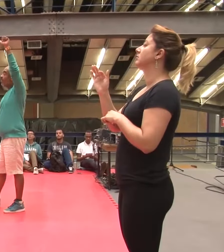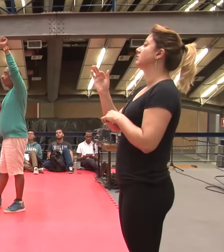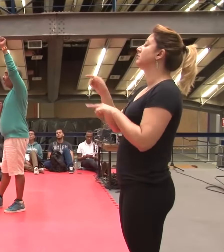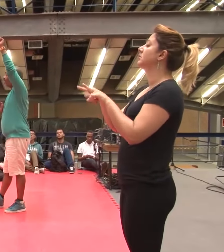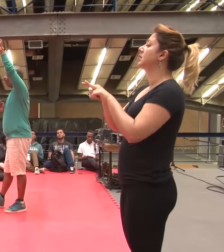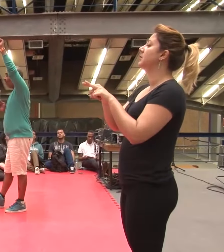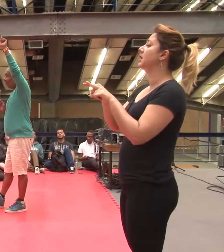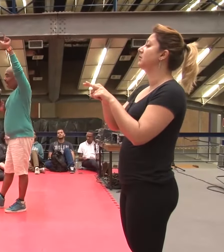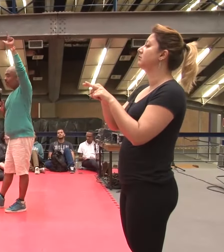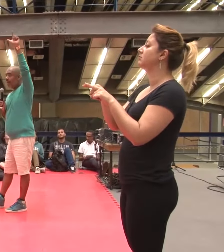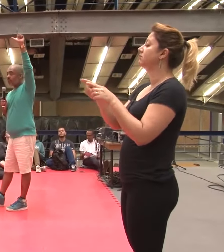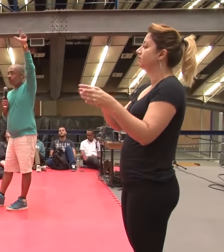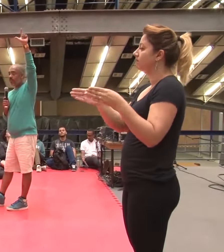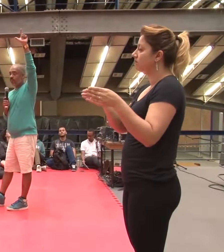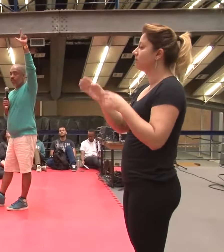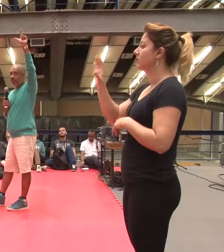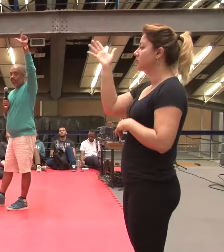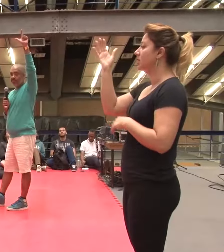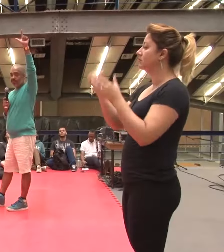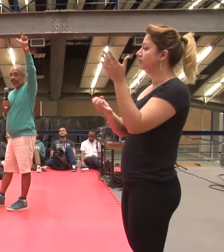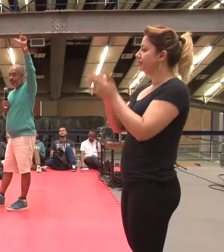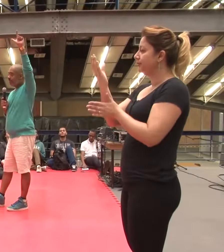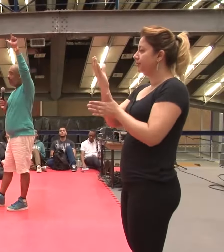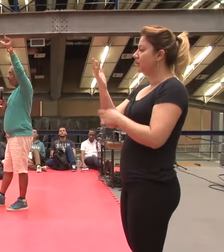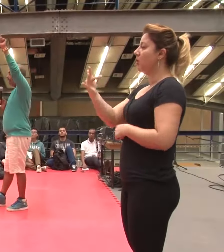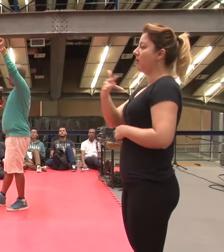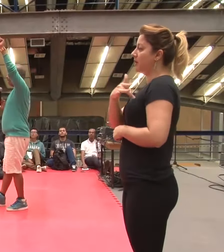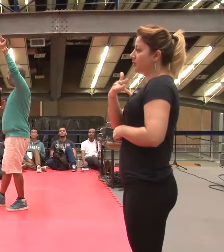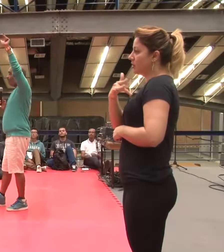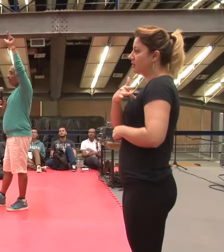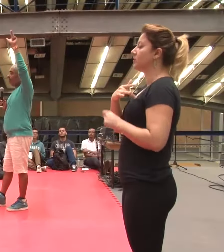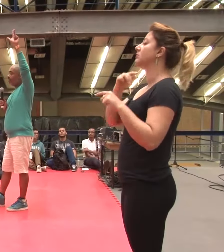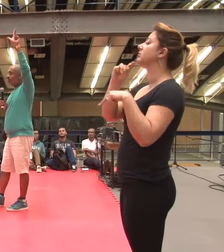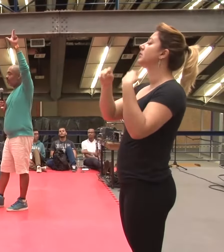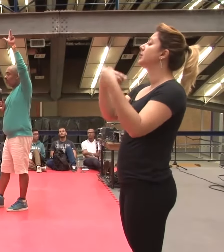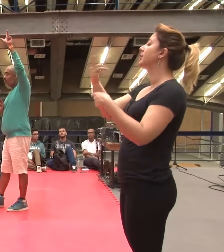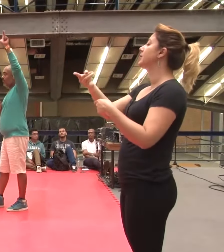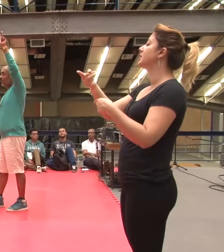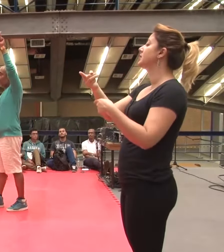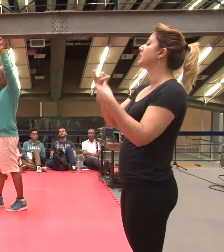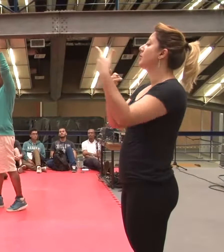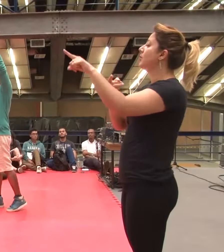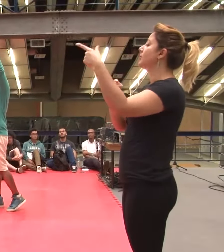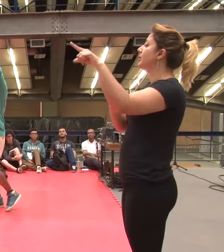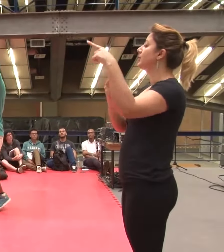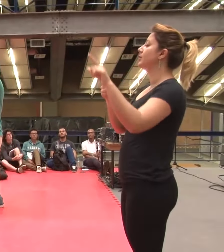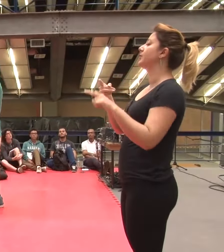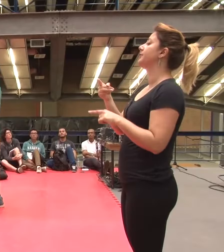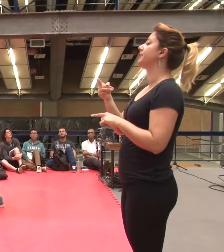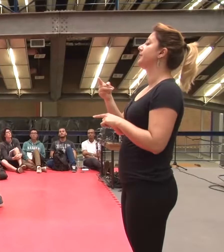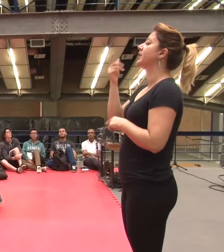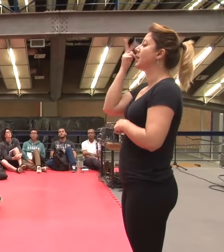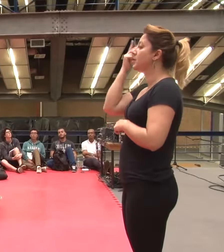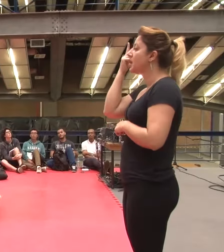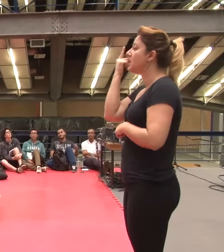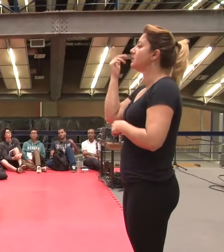Nesse meio tempo aparece o romantismo, daqui a pouquinho vem os outros ismos, né? O realismo, o